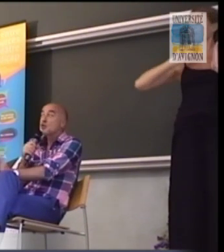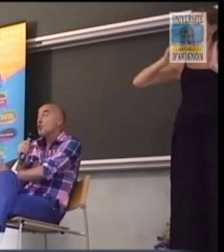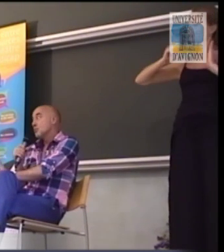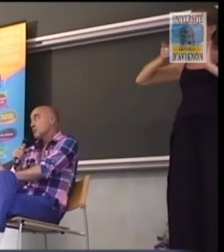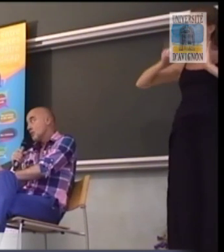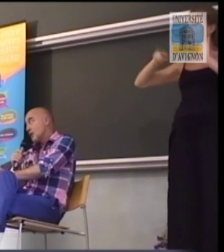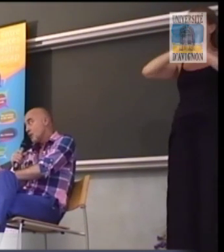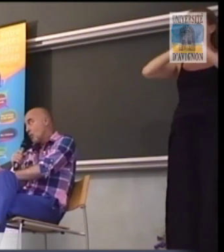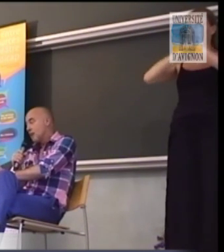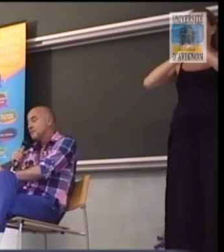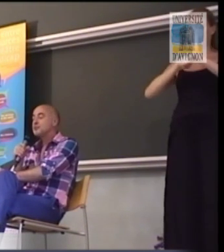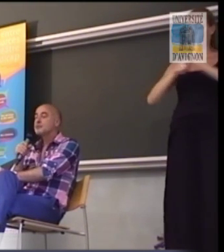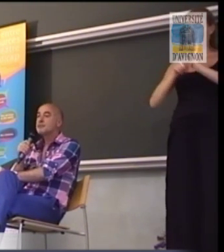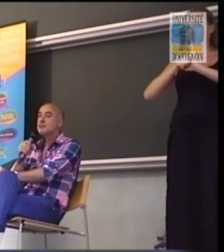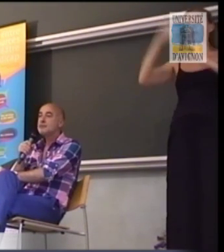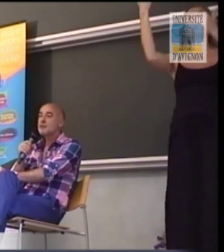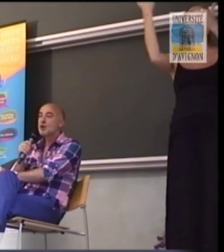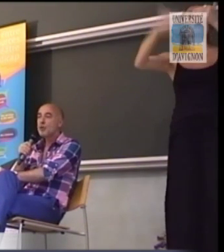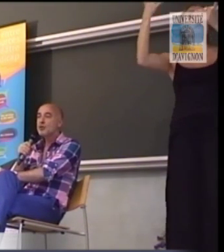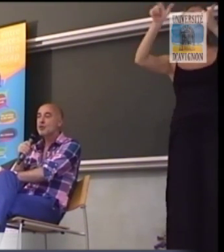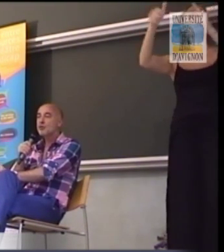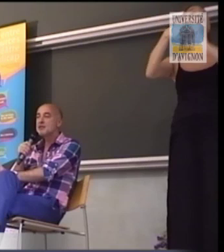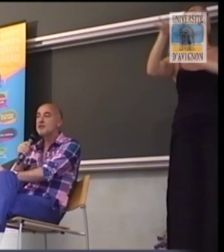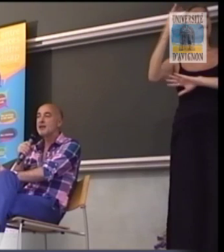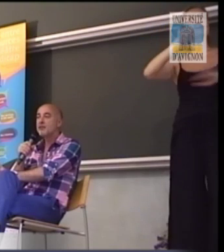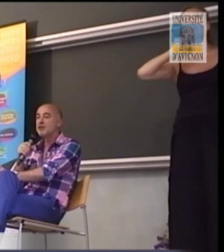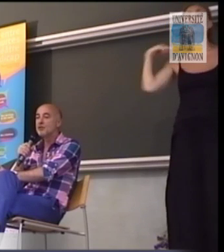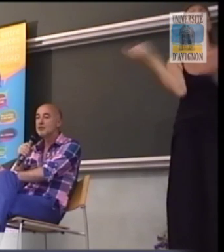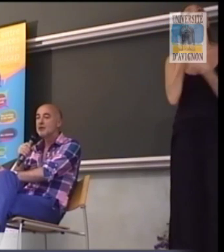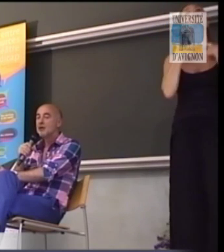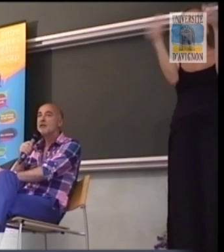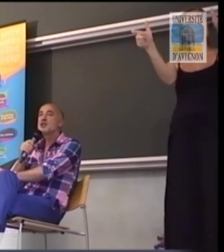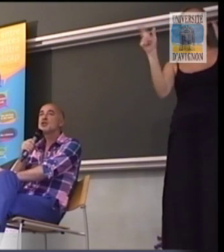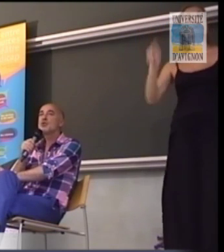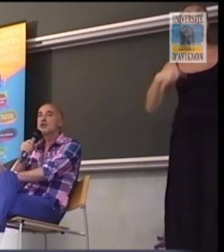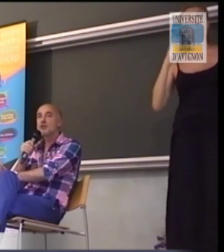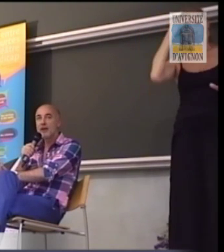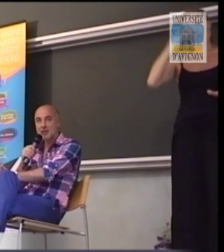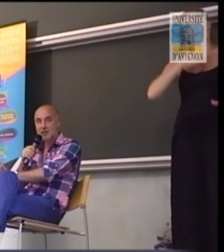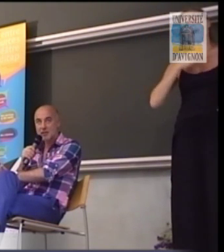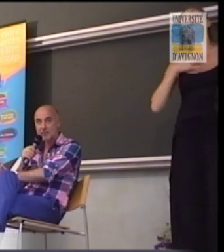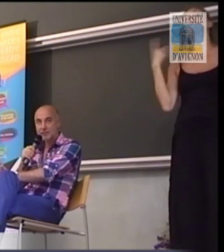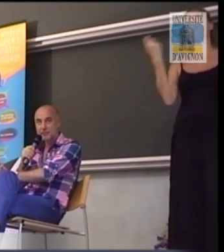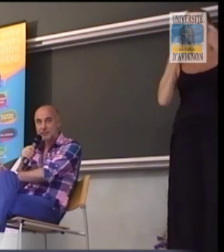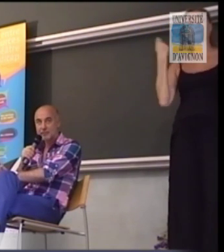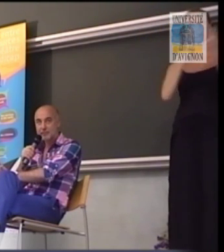accessible selon la loi, je pense que le Festival d'Avignon va changer de